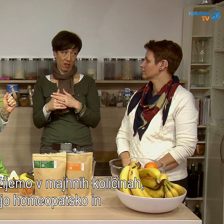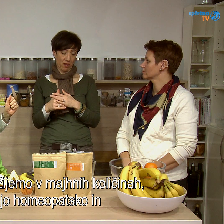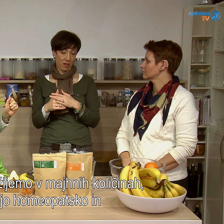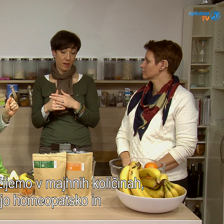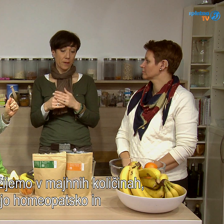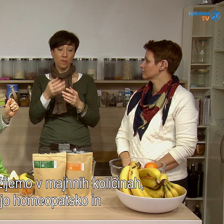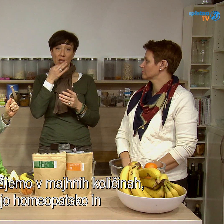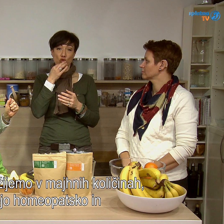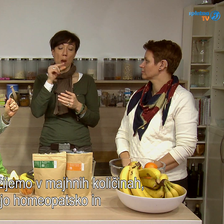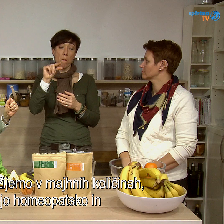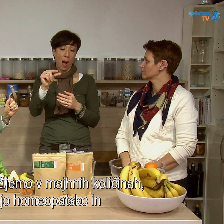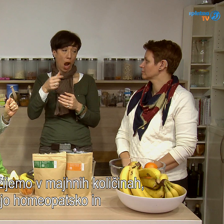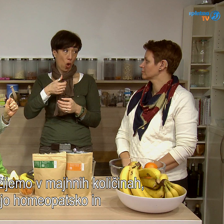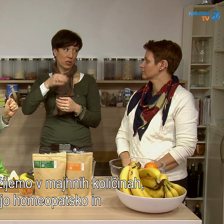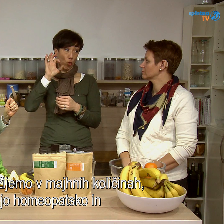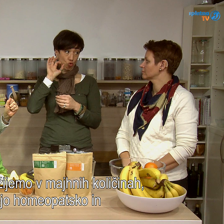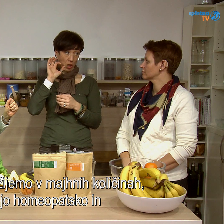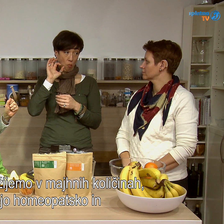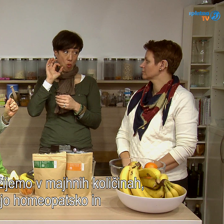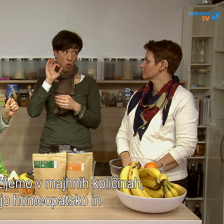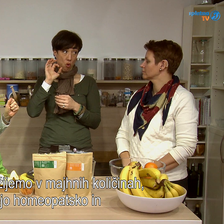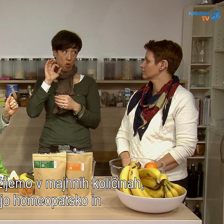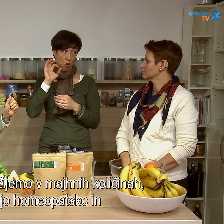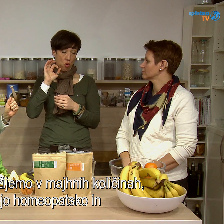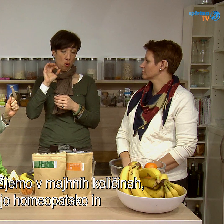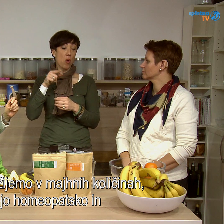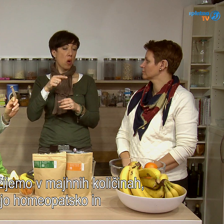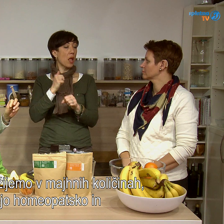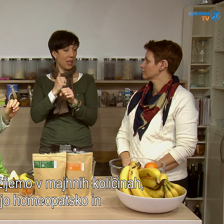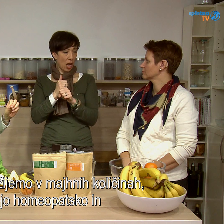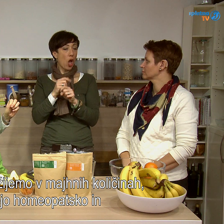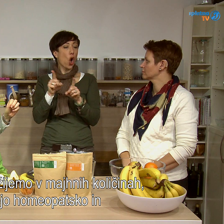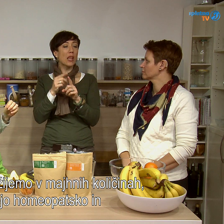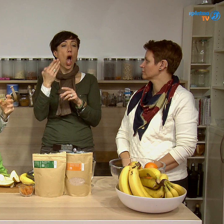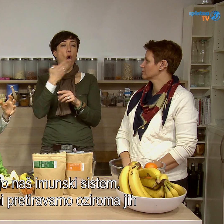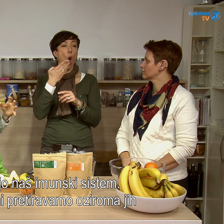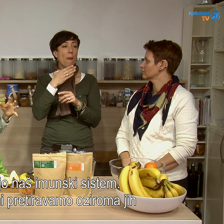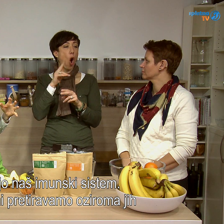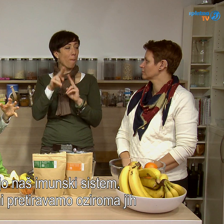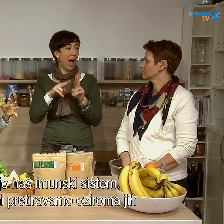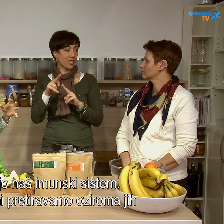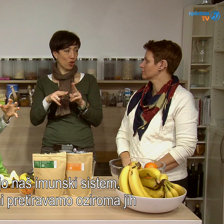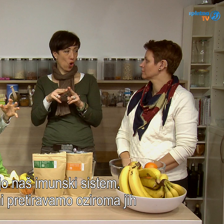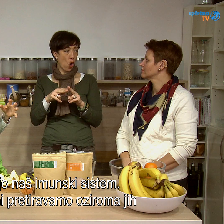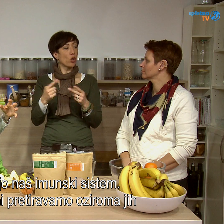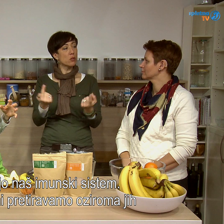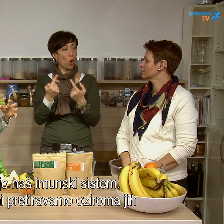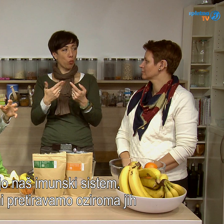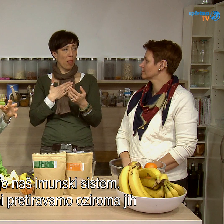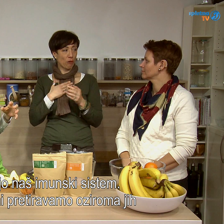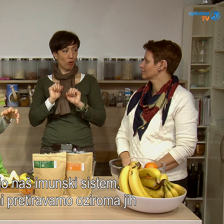Kadar jih zaužijemo v majhnih količinah, delujejo homeopatsko in spodbujajo naš imunski